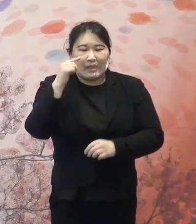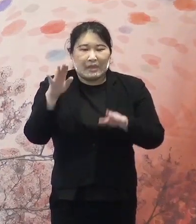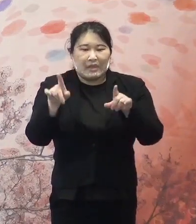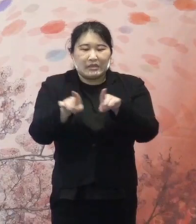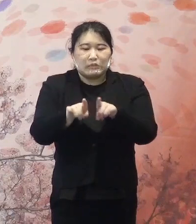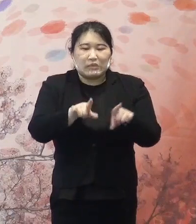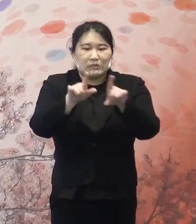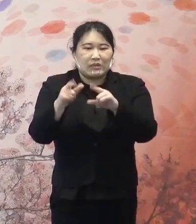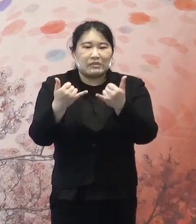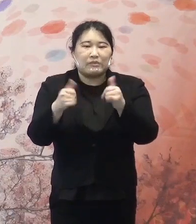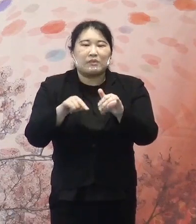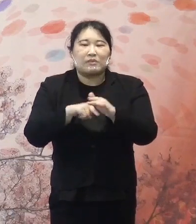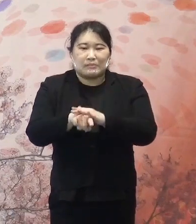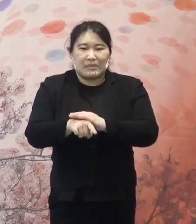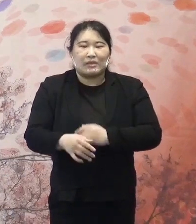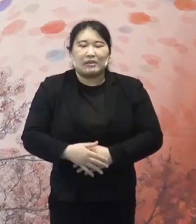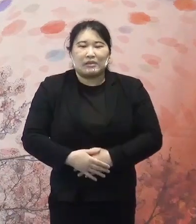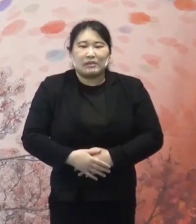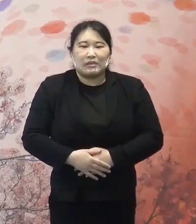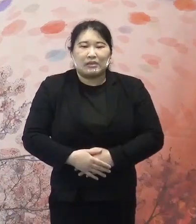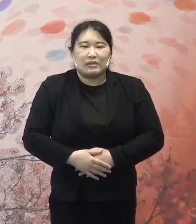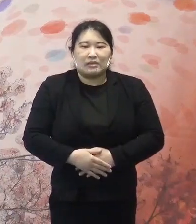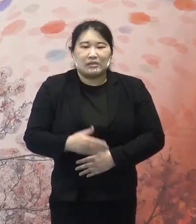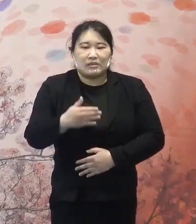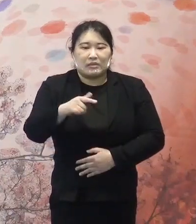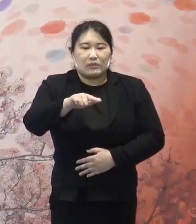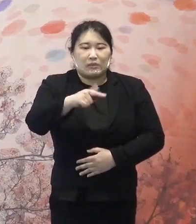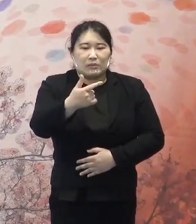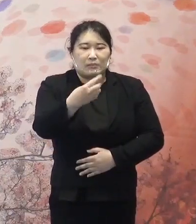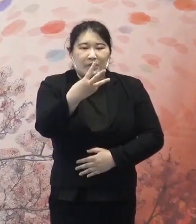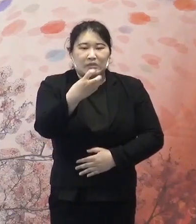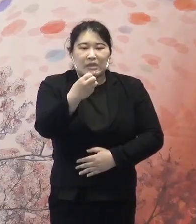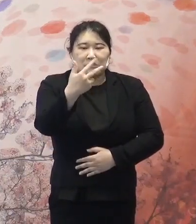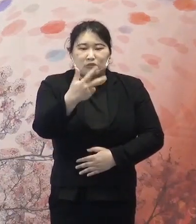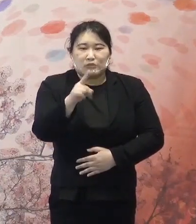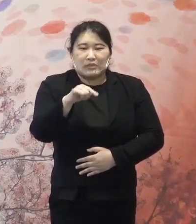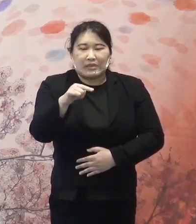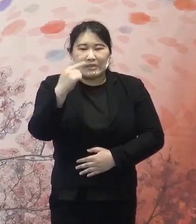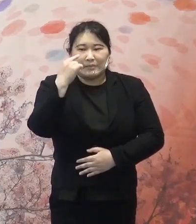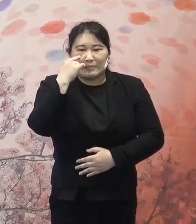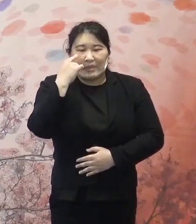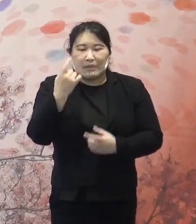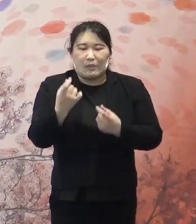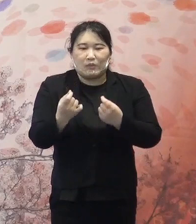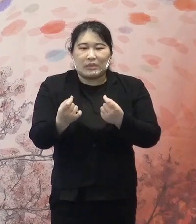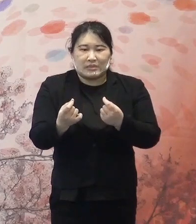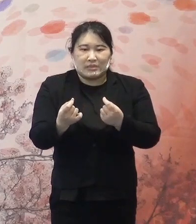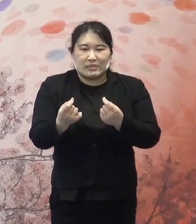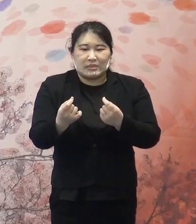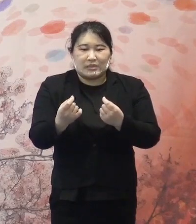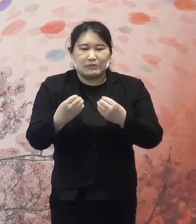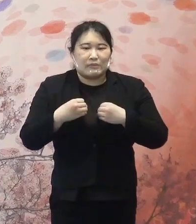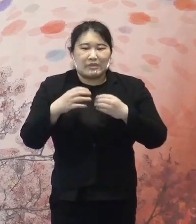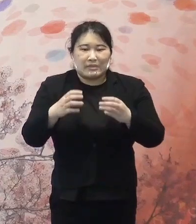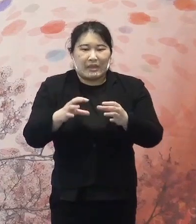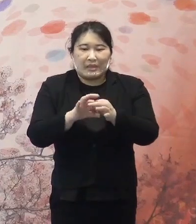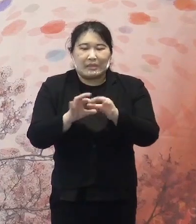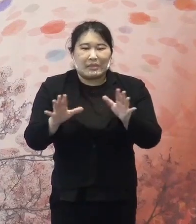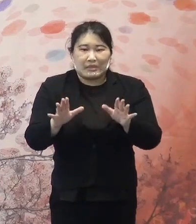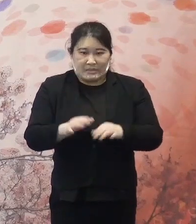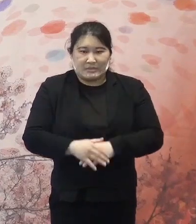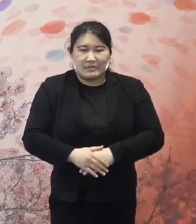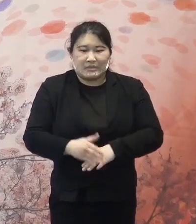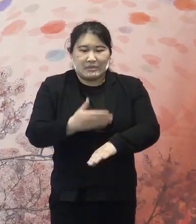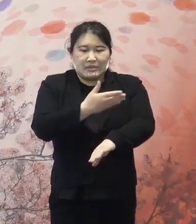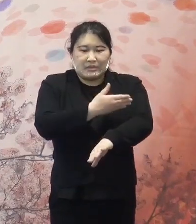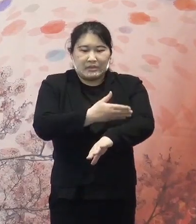であります。次の2列目637例目も単独であります。感染経